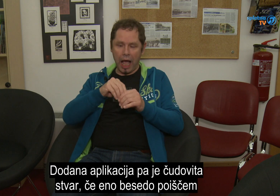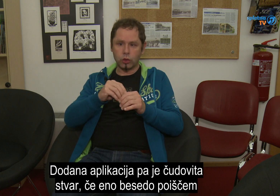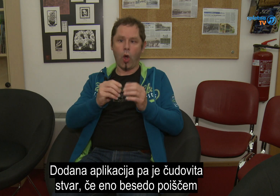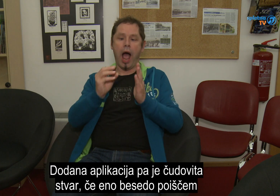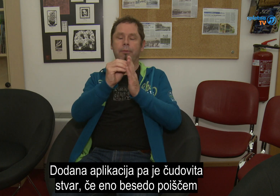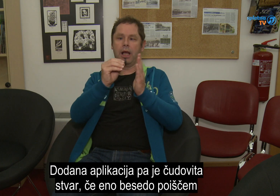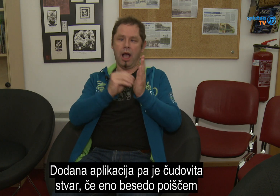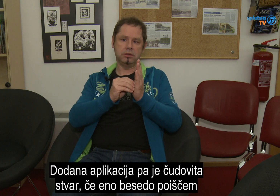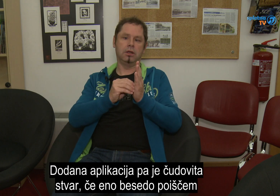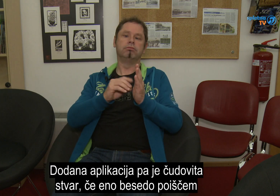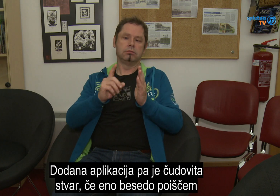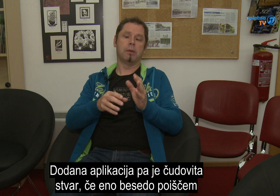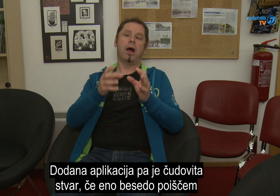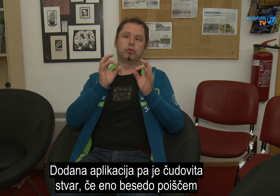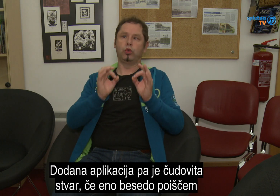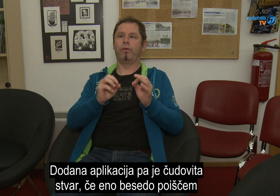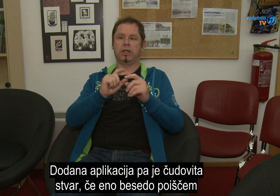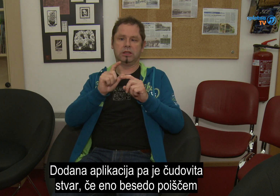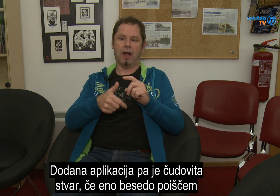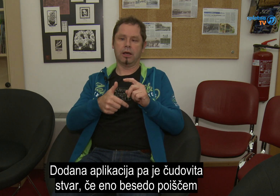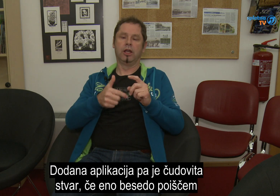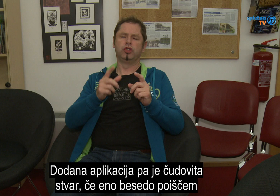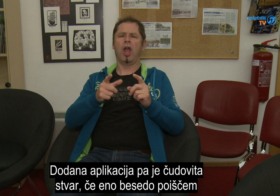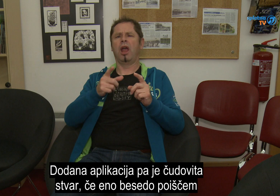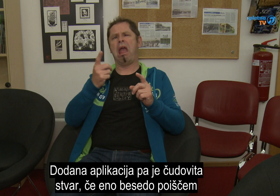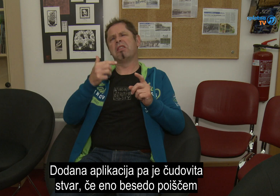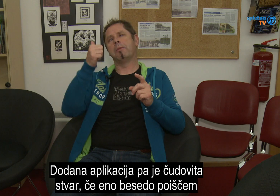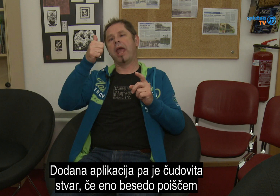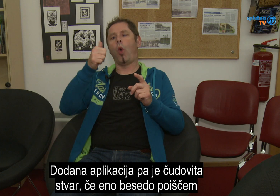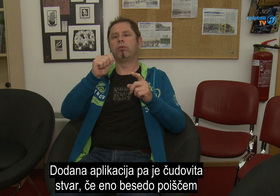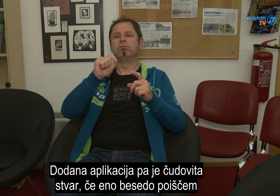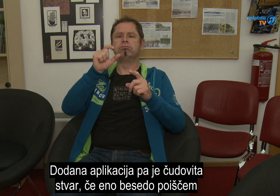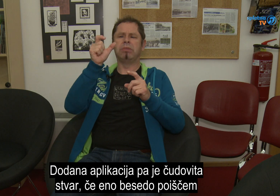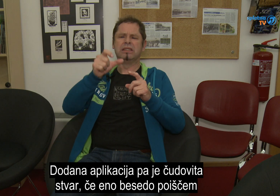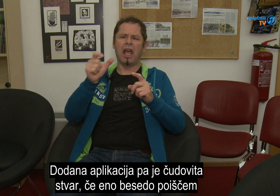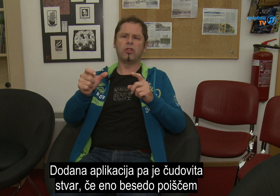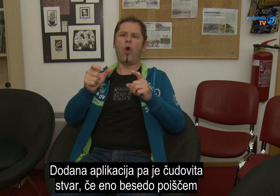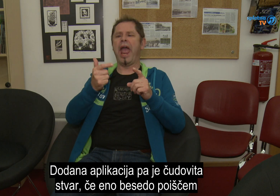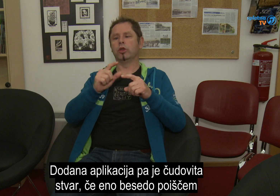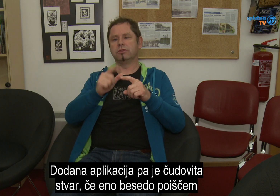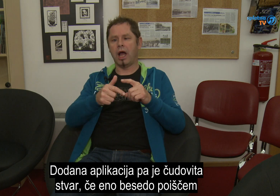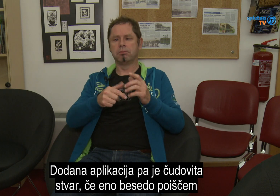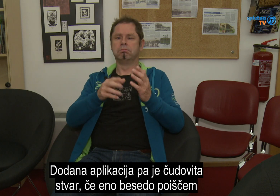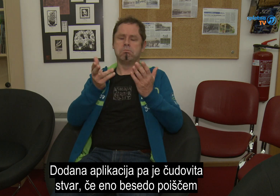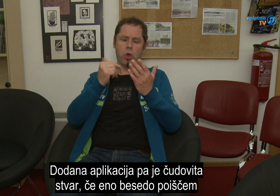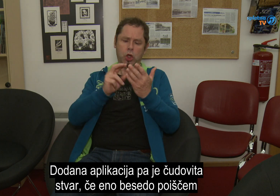dodatno aplikacija je pa čudovita stvar. Če kaj ne vem, eno besedo, eno stvar,